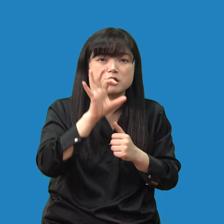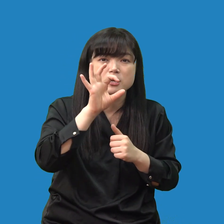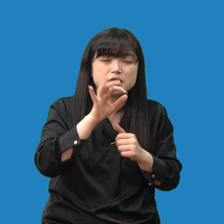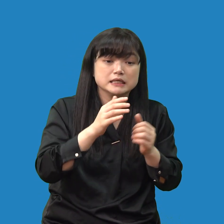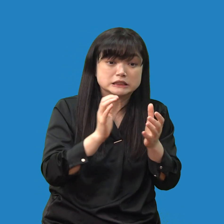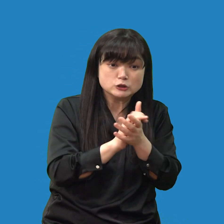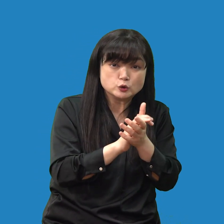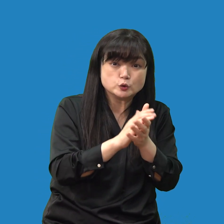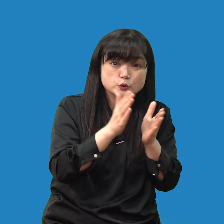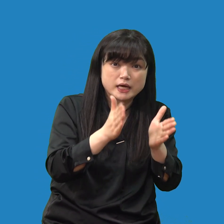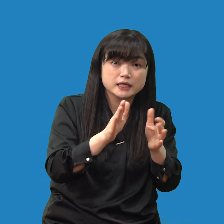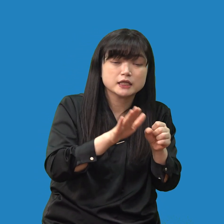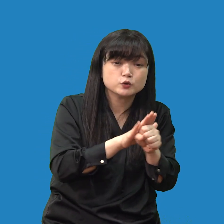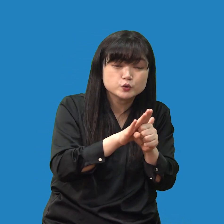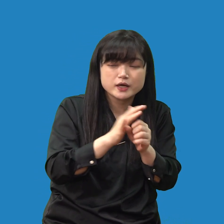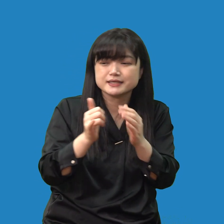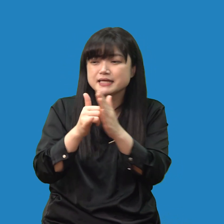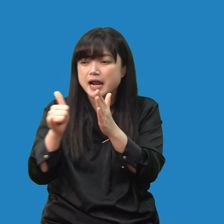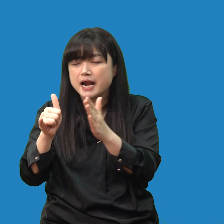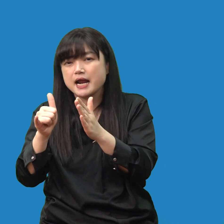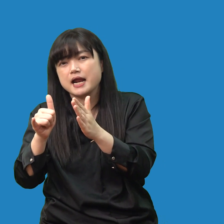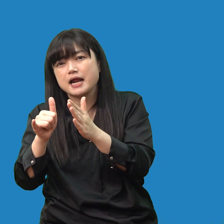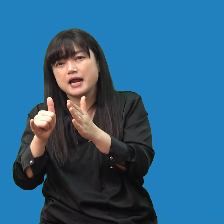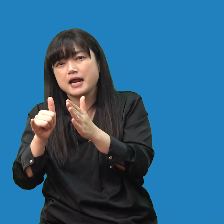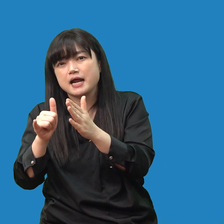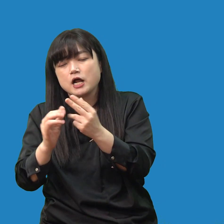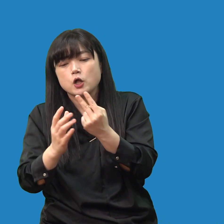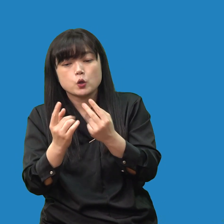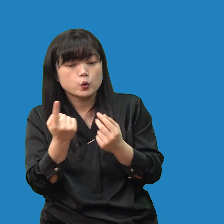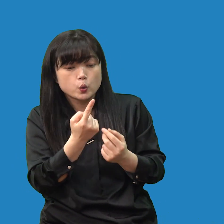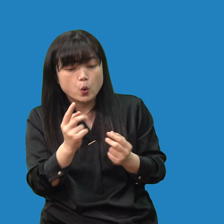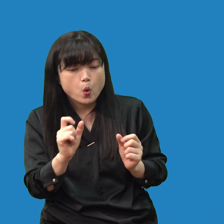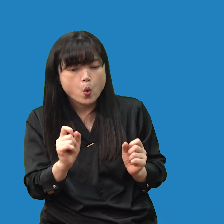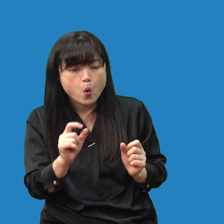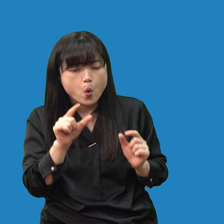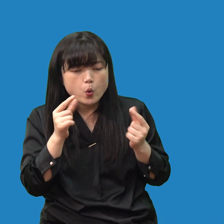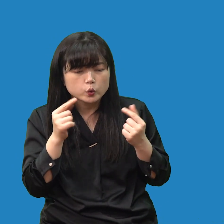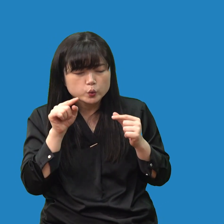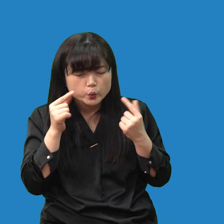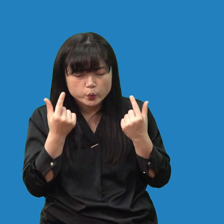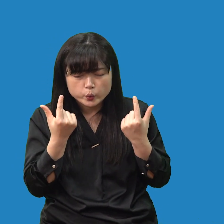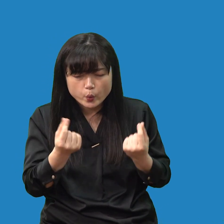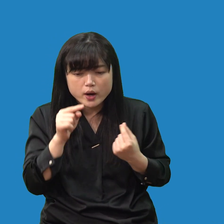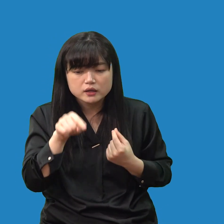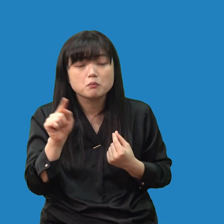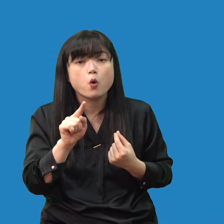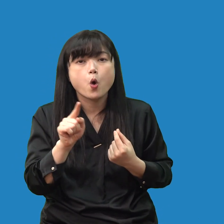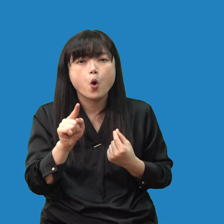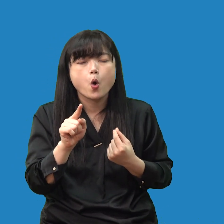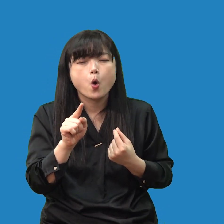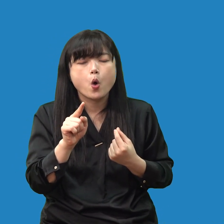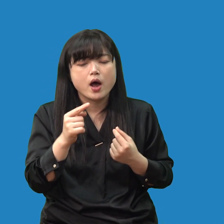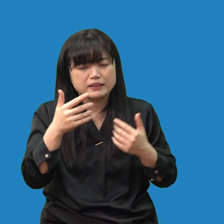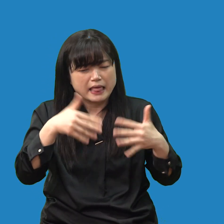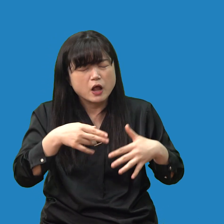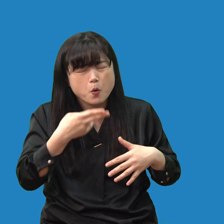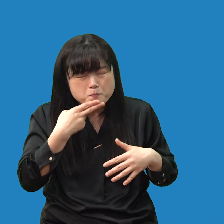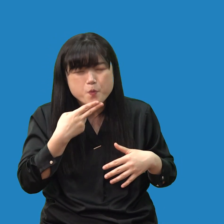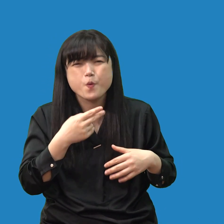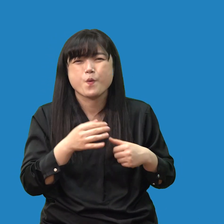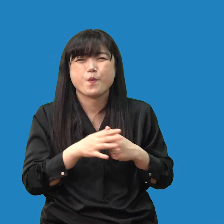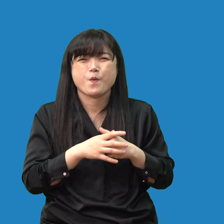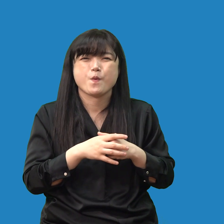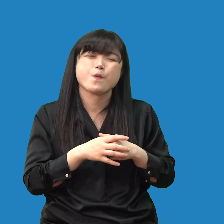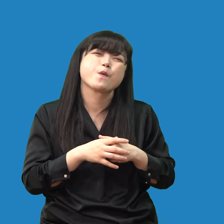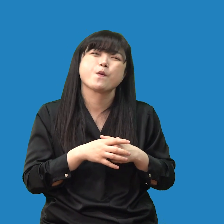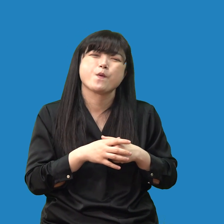우정이나 가족의 특징이 뭘까요? 대가를 바라지 않는 겁니다. 먼저 위해주고 먼저